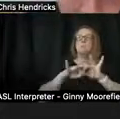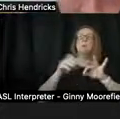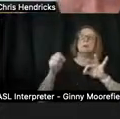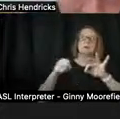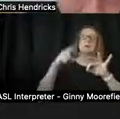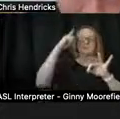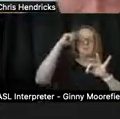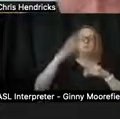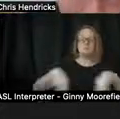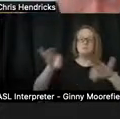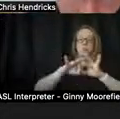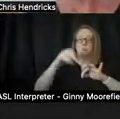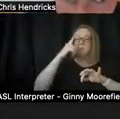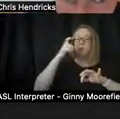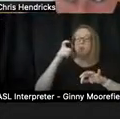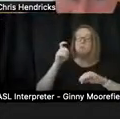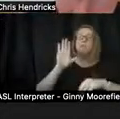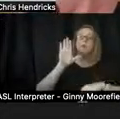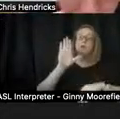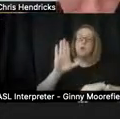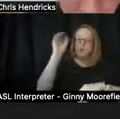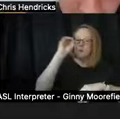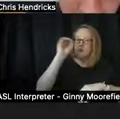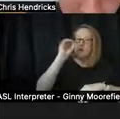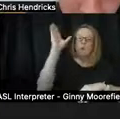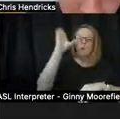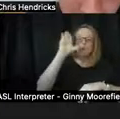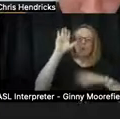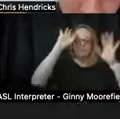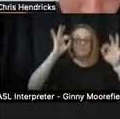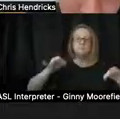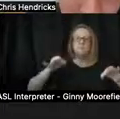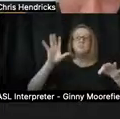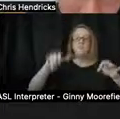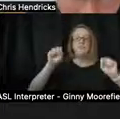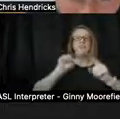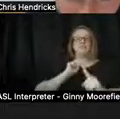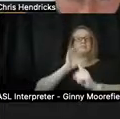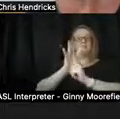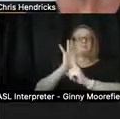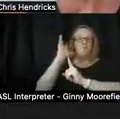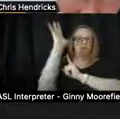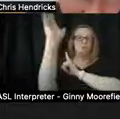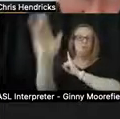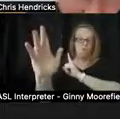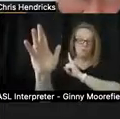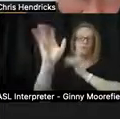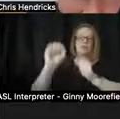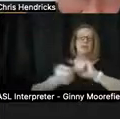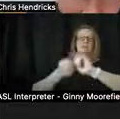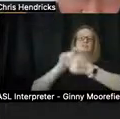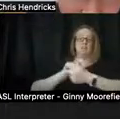porque es votar importante Yo creo que es importante porque tu voz puede determinar el futuro de cómo nosotros vivimos nuestra